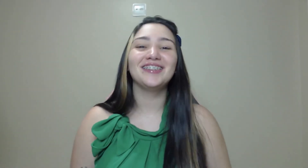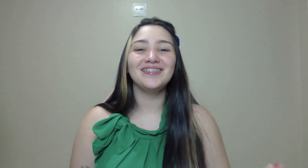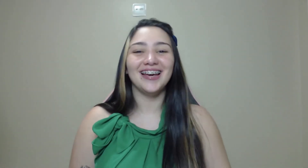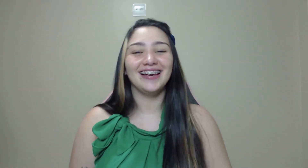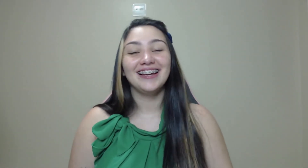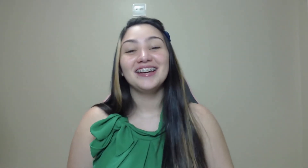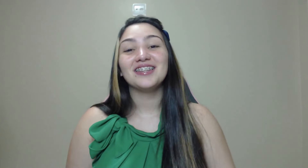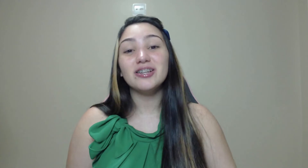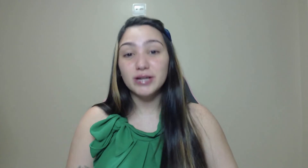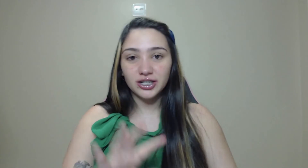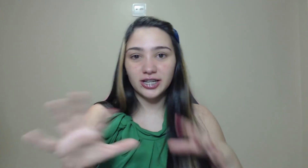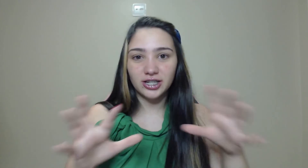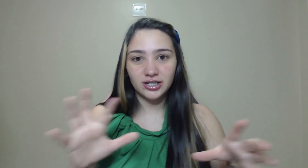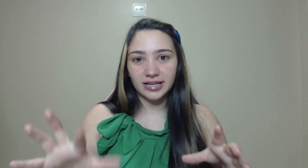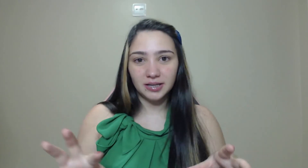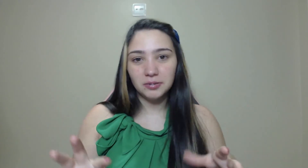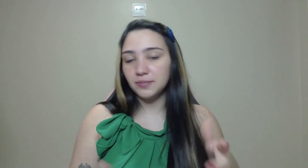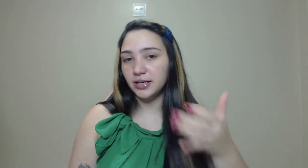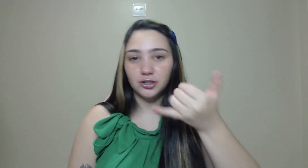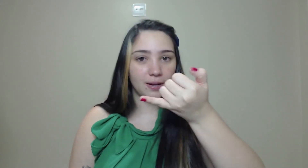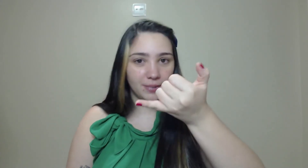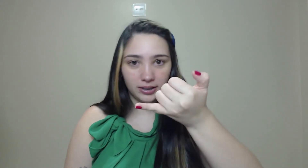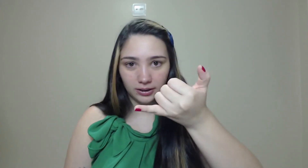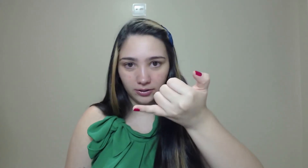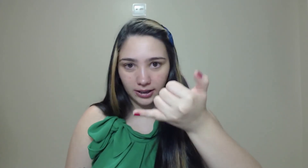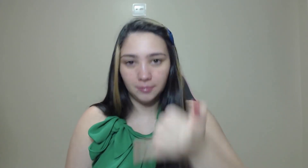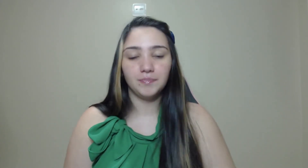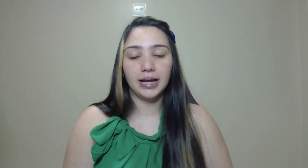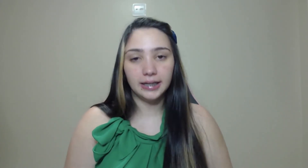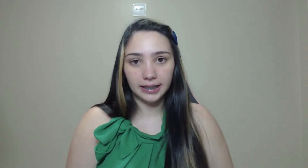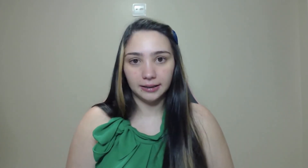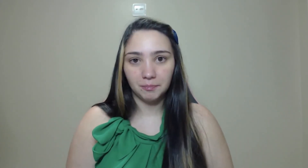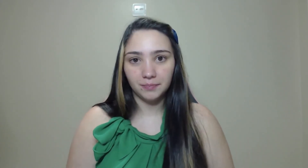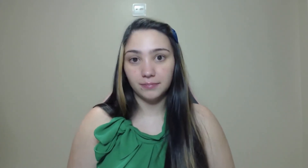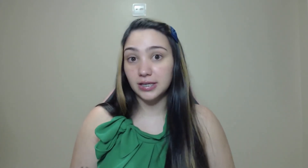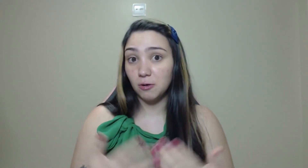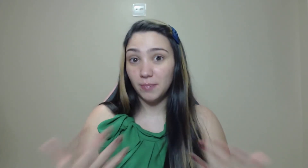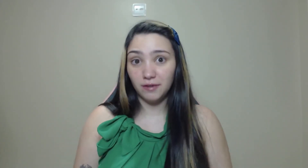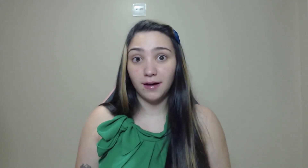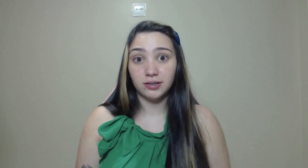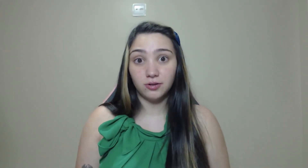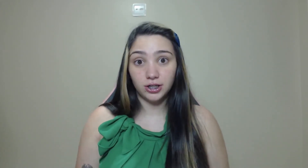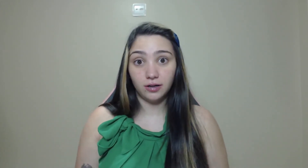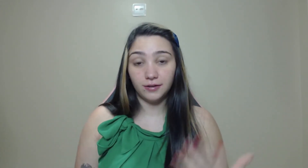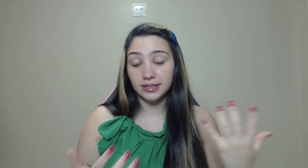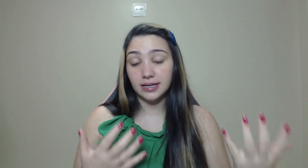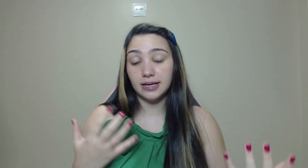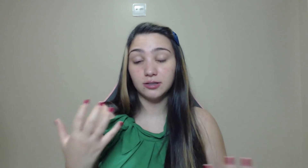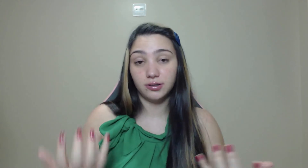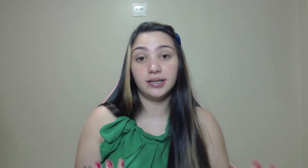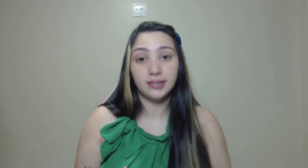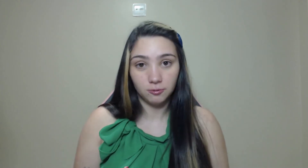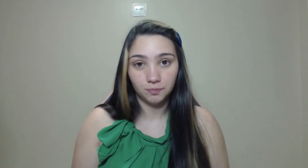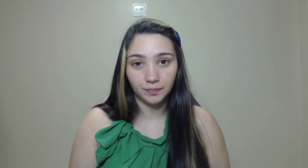bem. Então, imagina que a gente tá simplesmente apertando aqui a caneta. Sinal bem fácil de fazer associação, né?